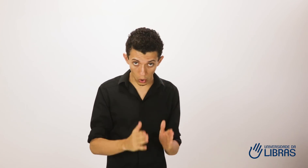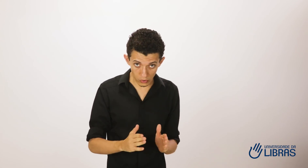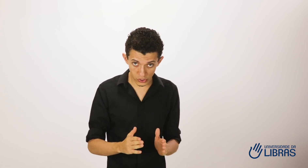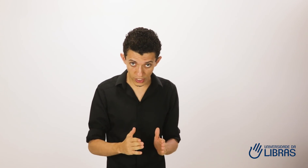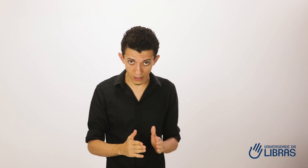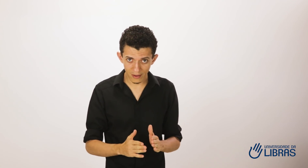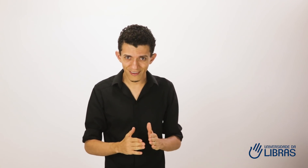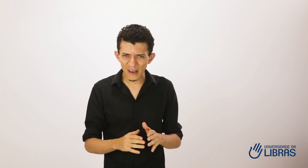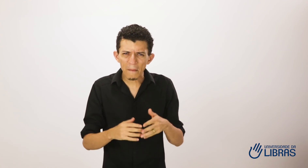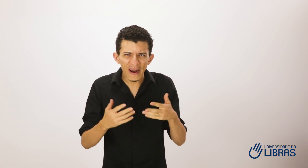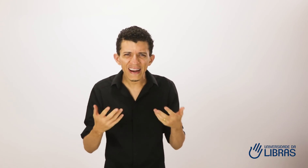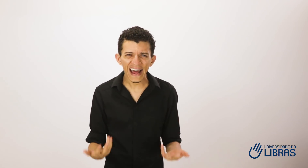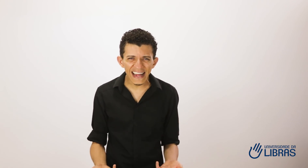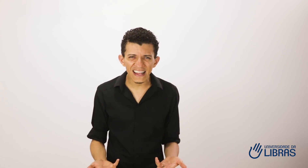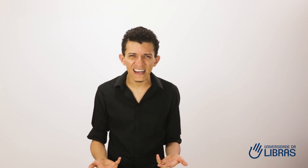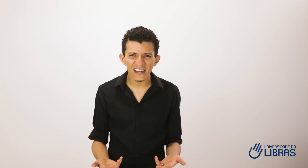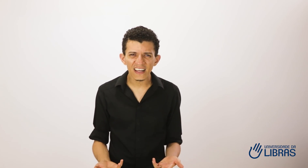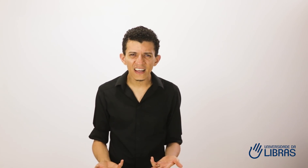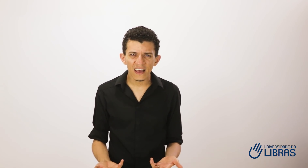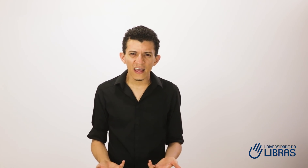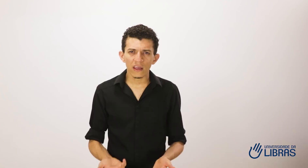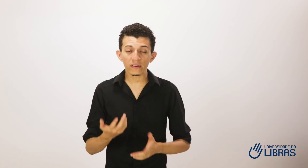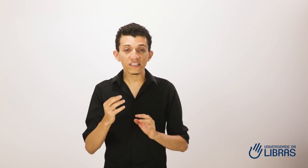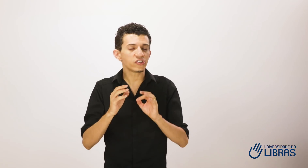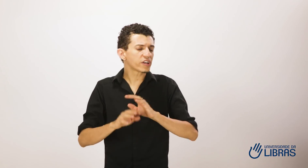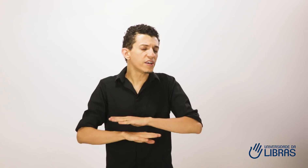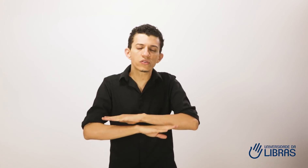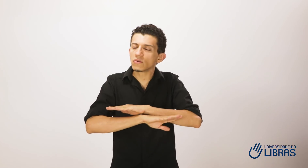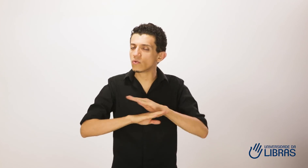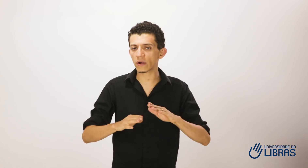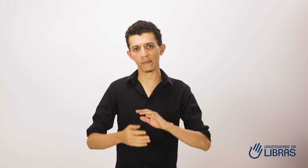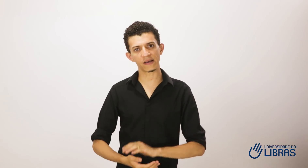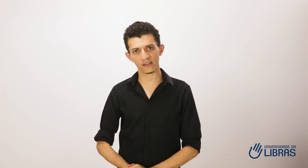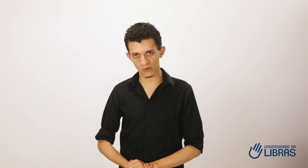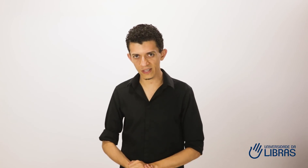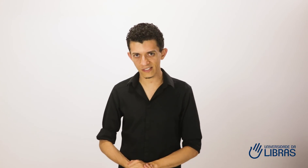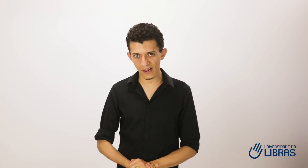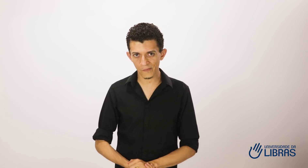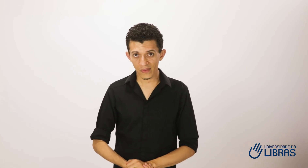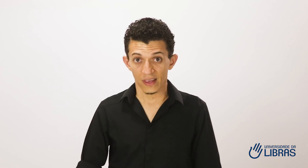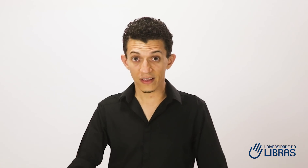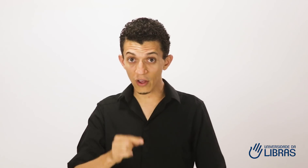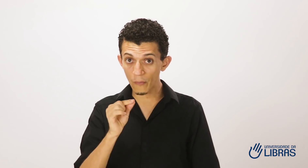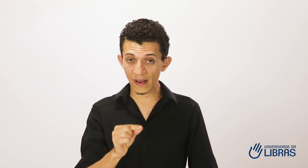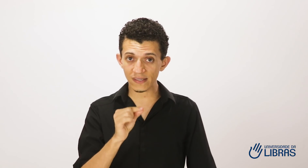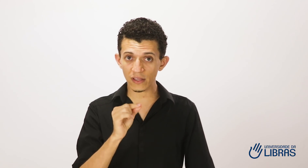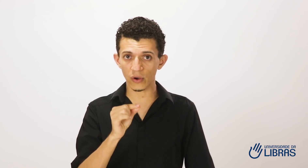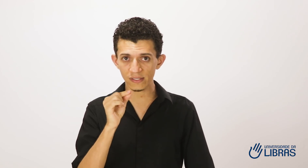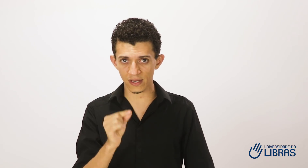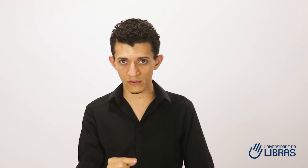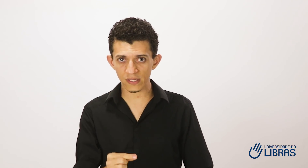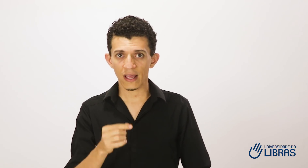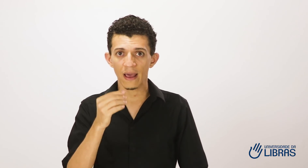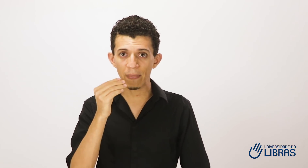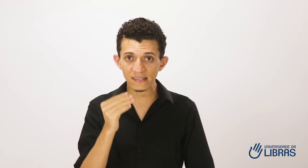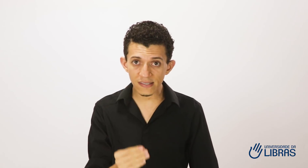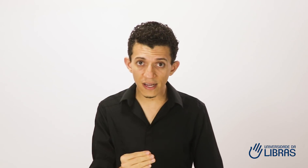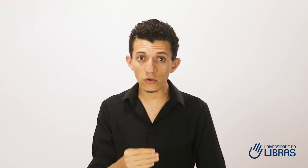todo dia. Para nada. Eu decidi que isso nunca mais ia acontecer. Então eu passei 2 anos pesquisando